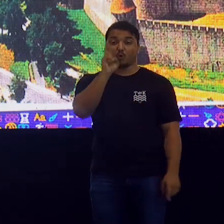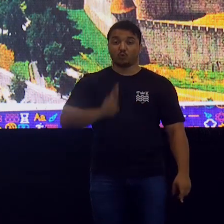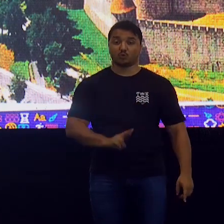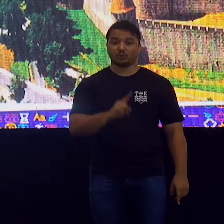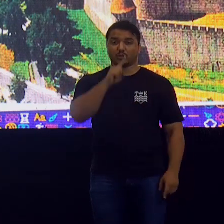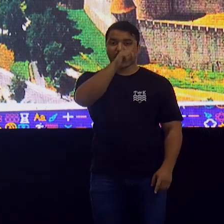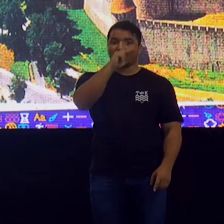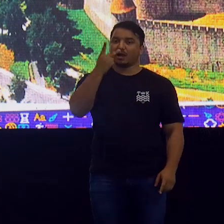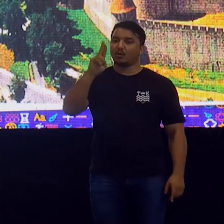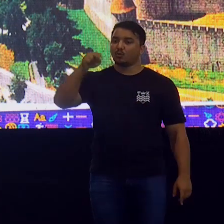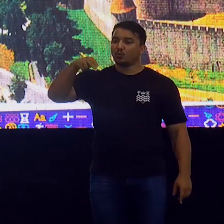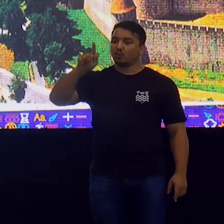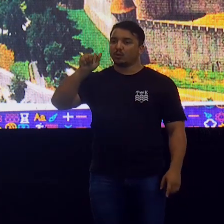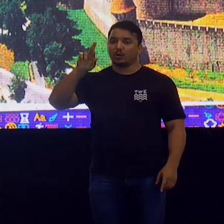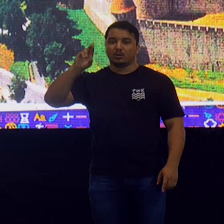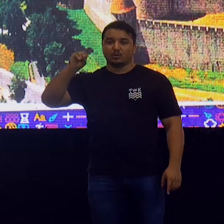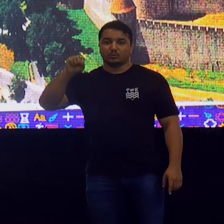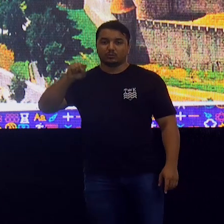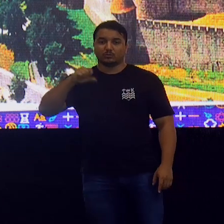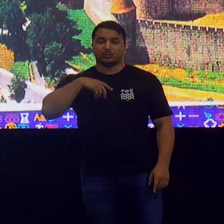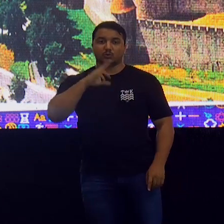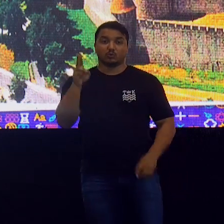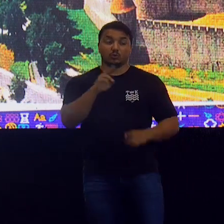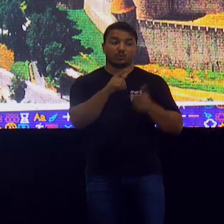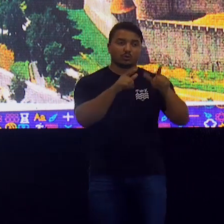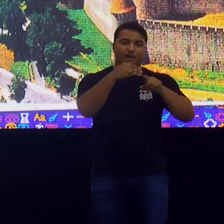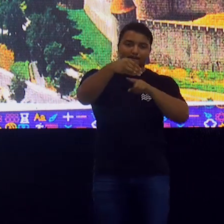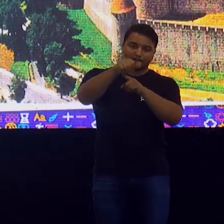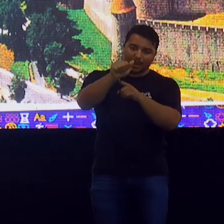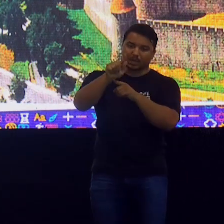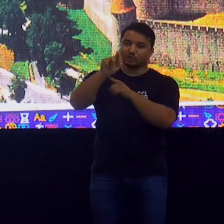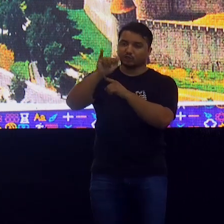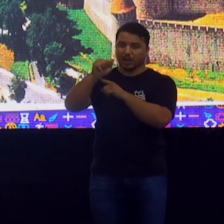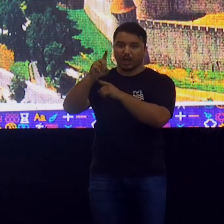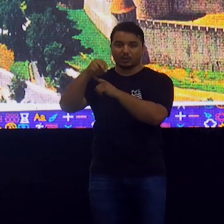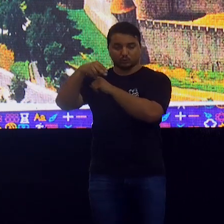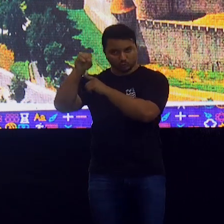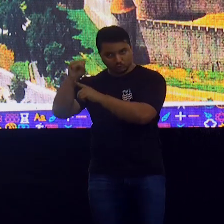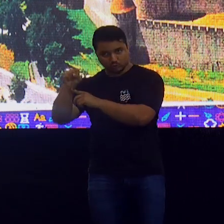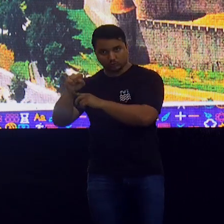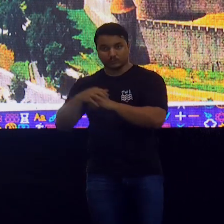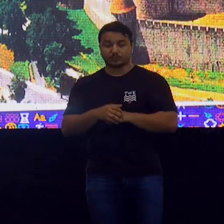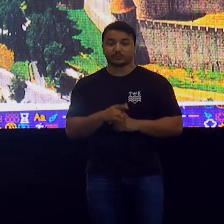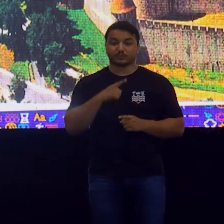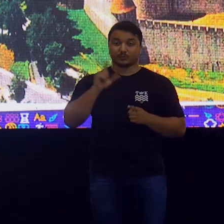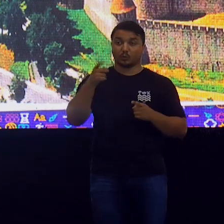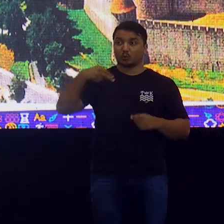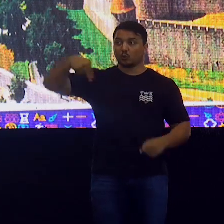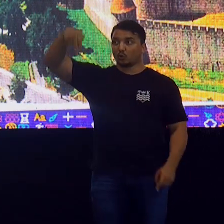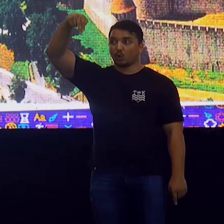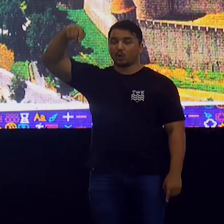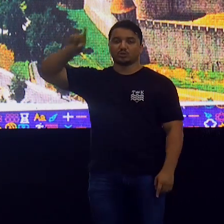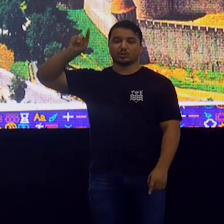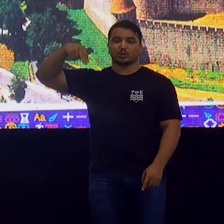os húngaros, também conhecidos como magiares. E vindos do norte, da Noruega, Dinamarca,